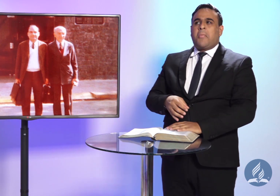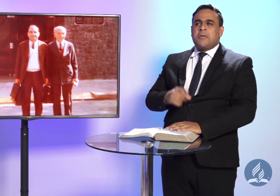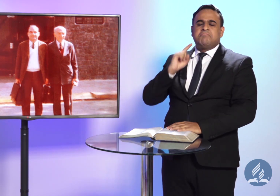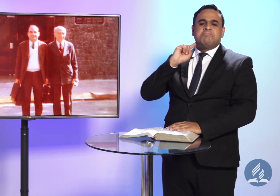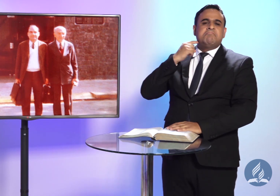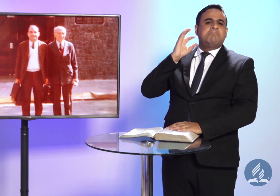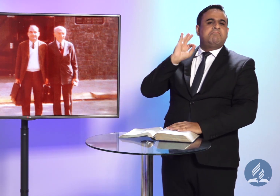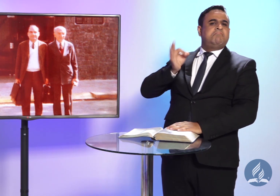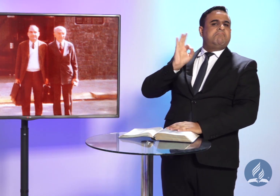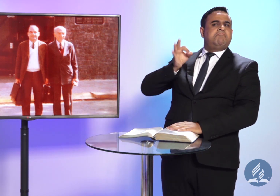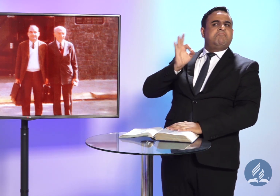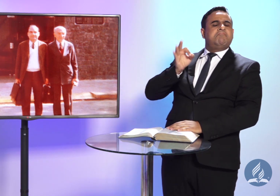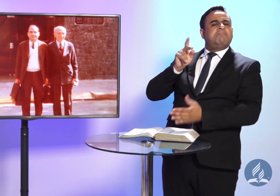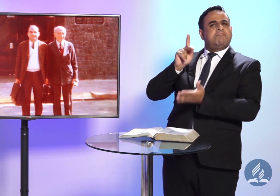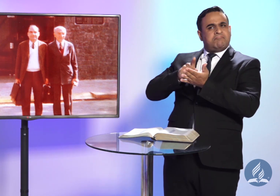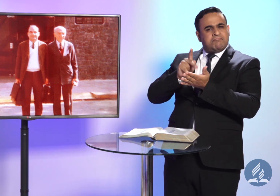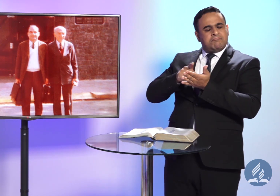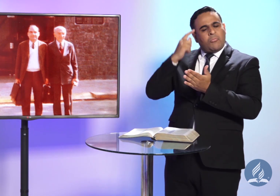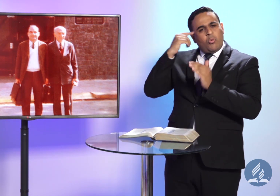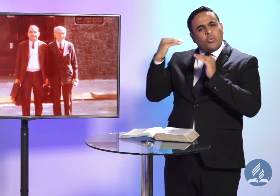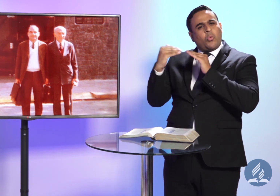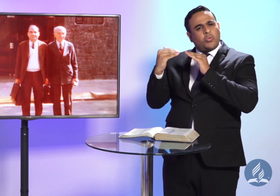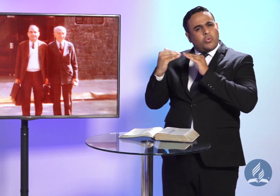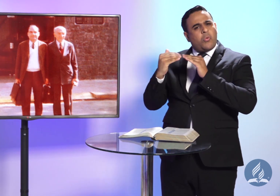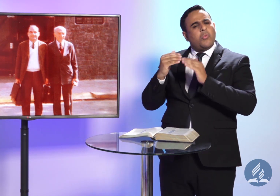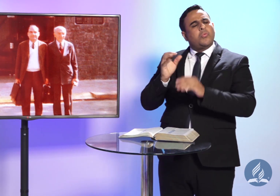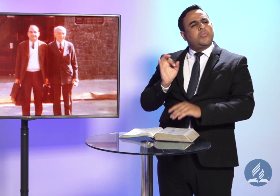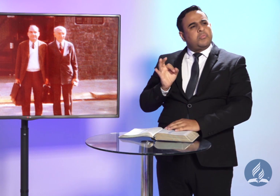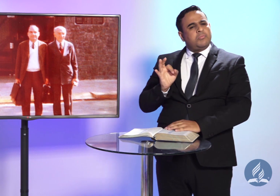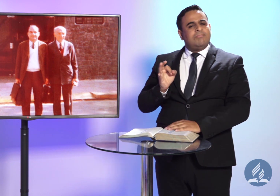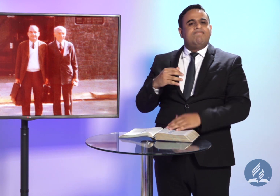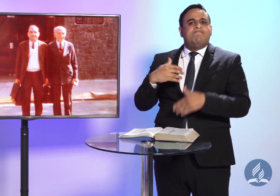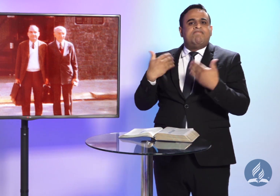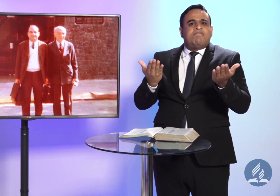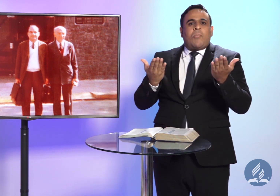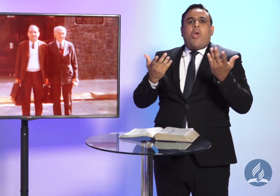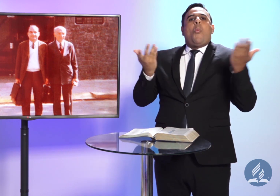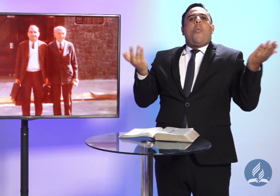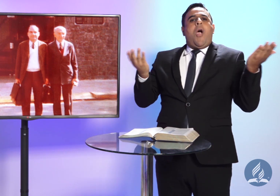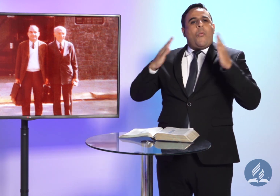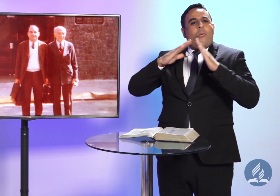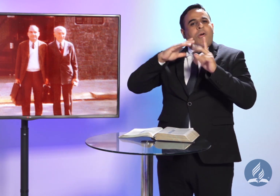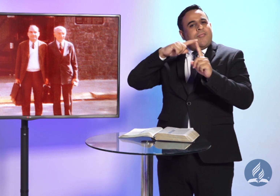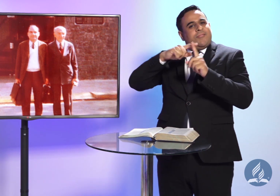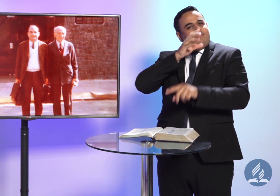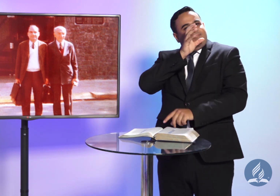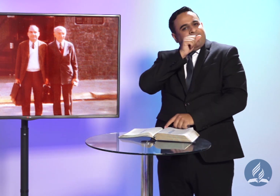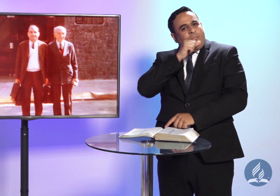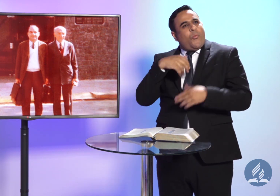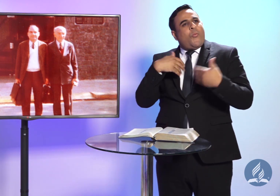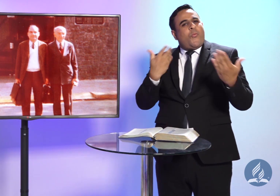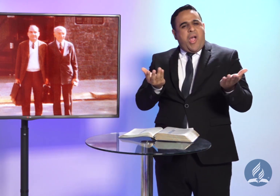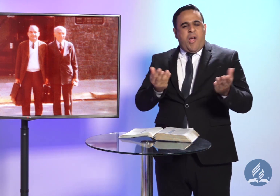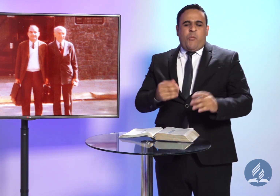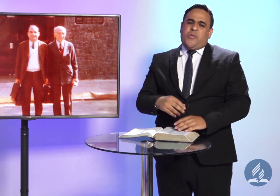E eles, então, terminou aquela conversa, o Luiz Melito ficou na dúvida.